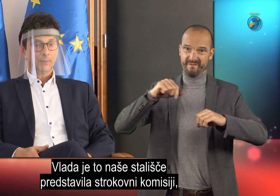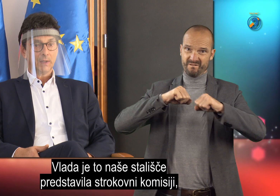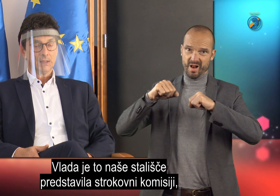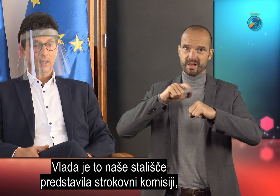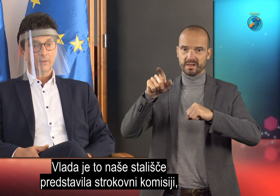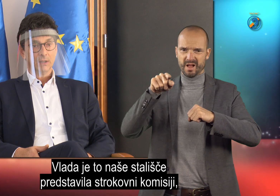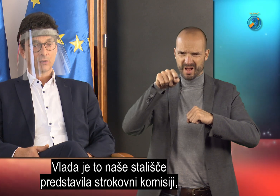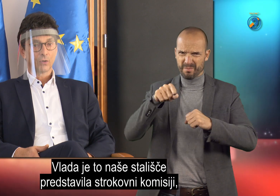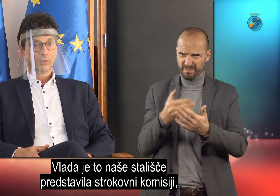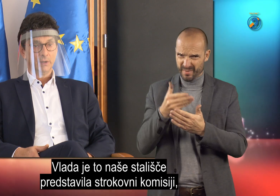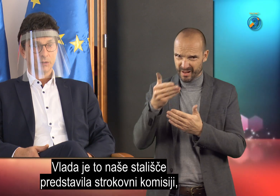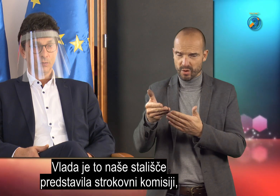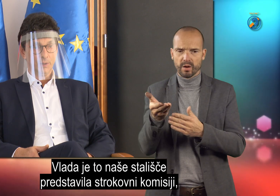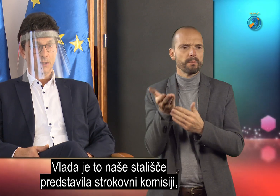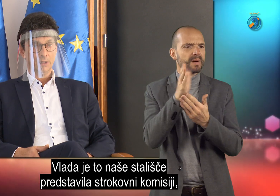Vlada je predstavila